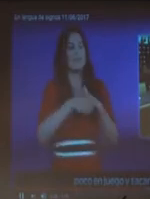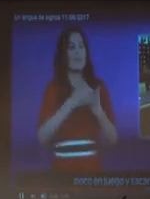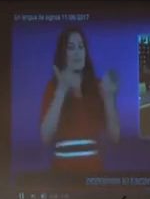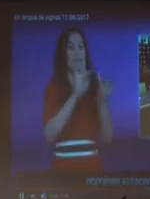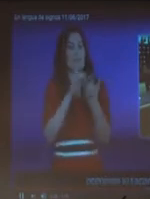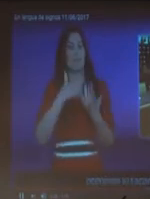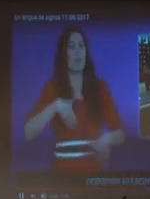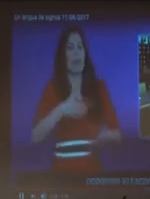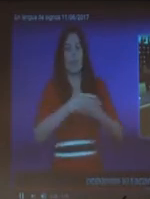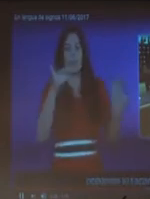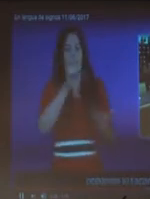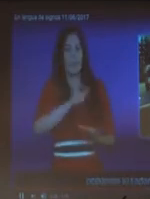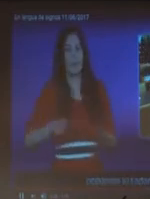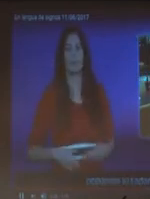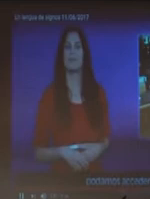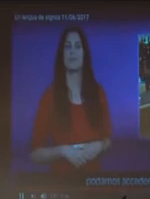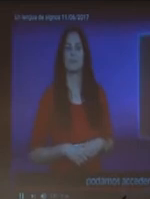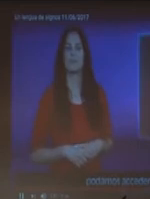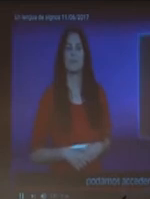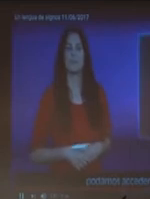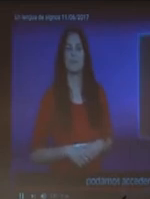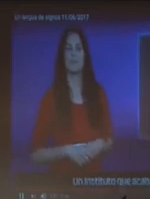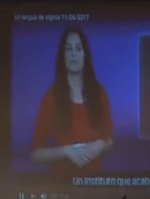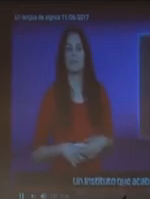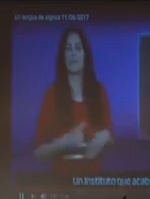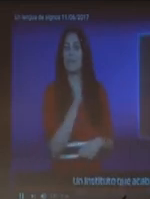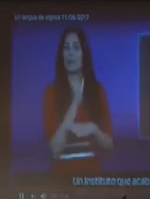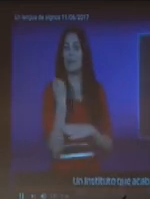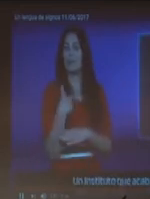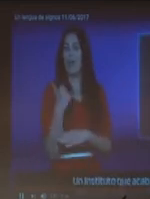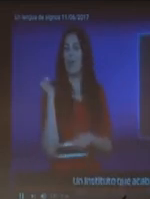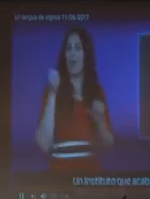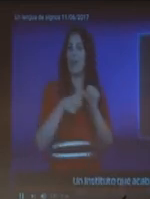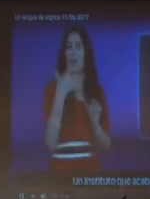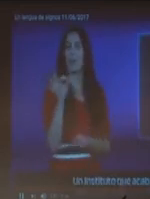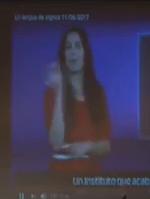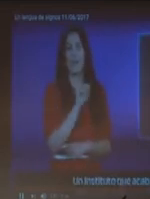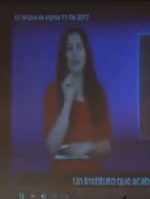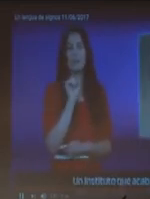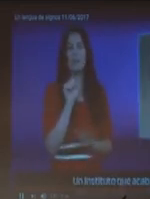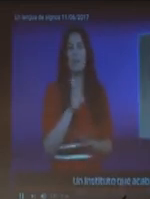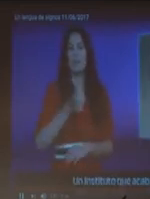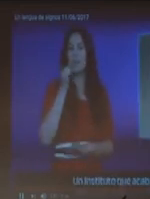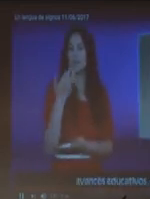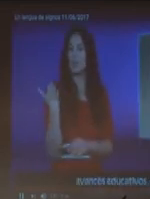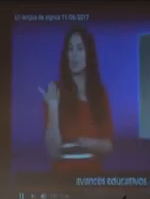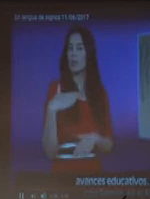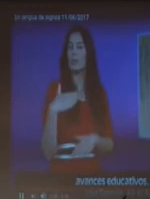que podamos acceder a todo tipo de públicos. Un instituto que acaba de cumplir 50 años, pero que se suma a los últimos avances